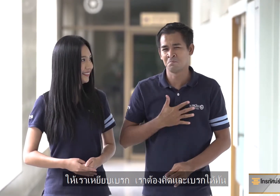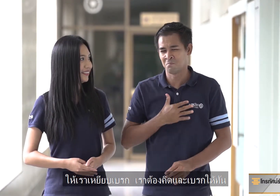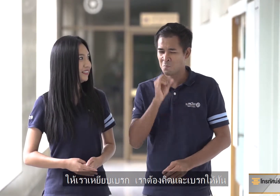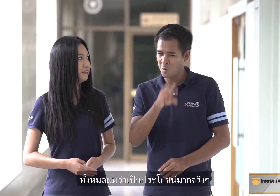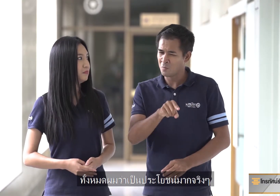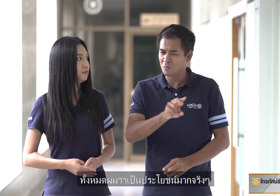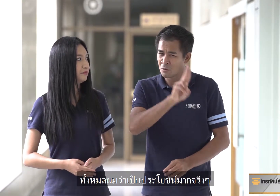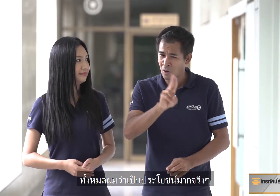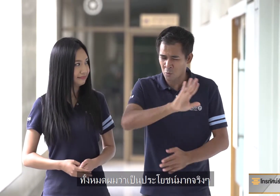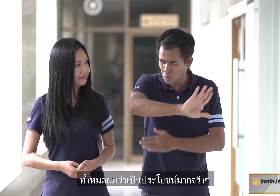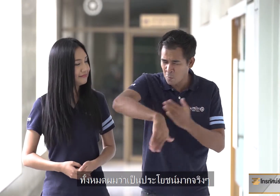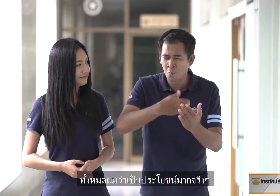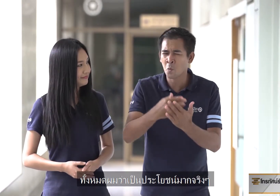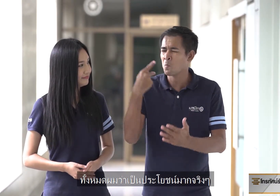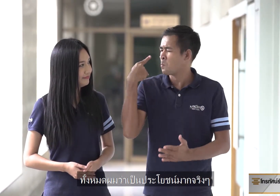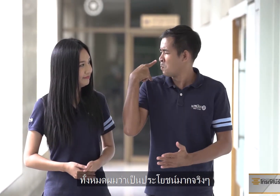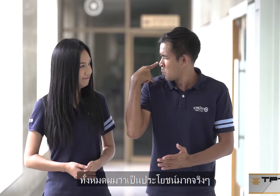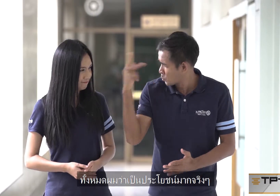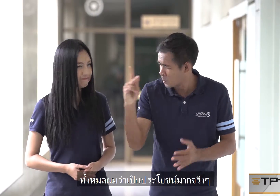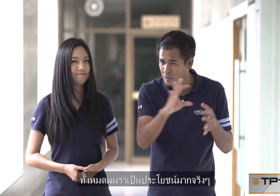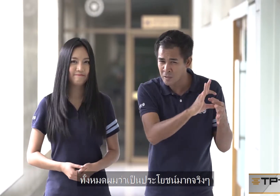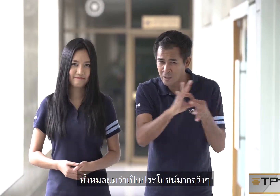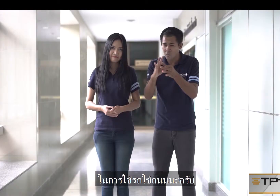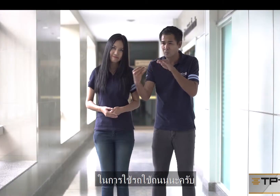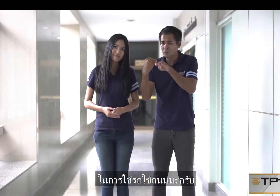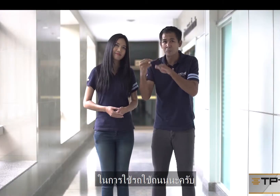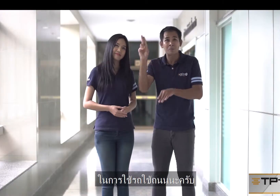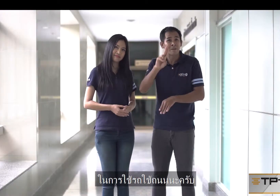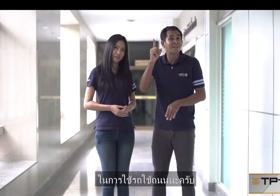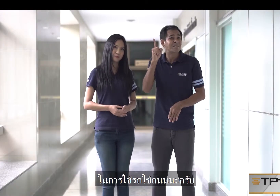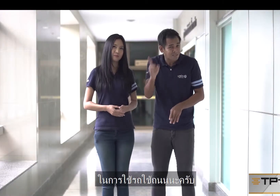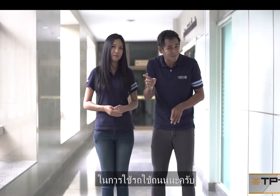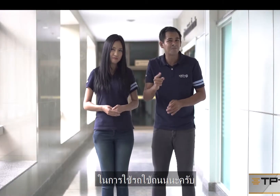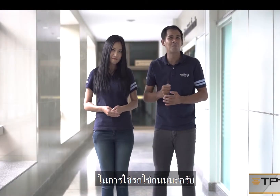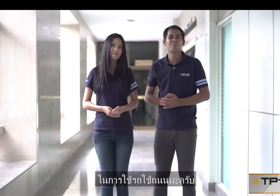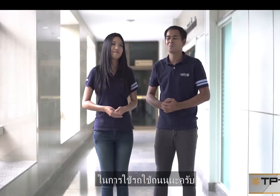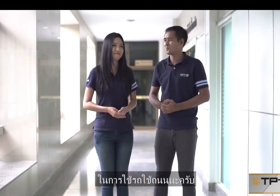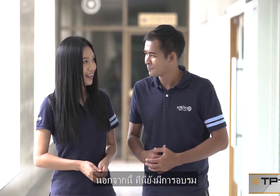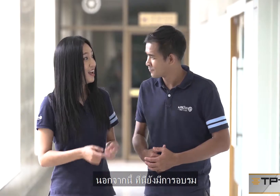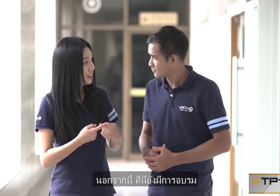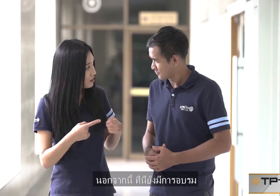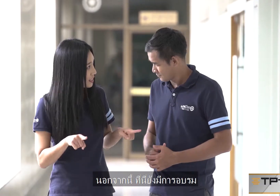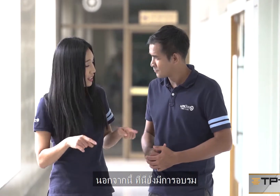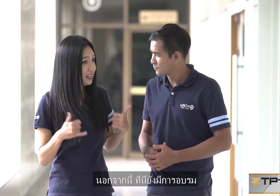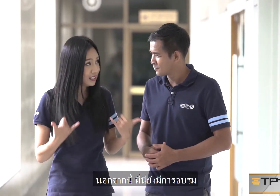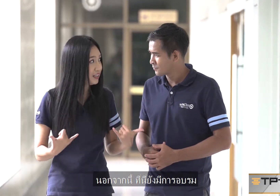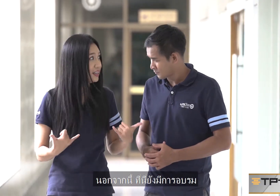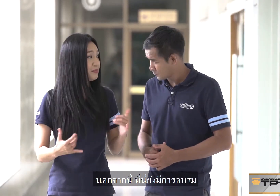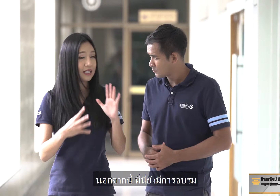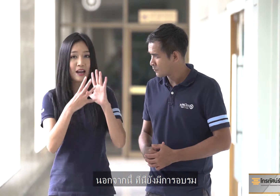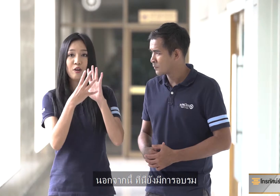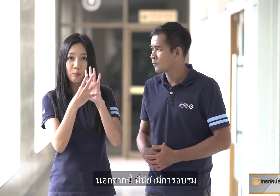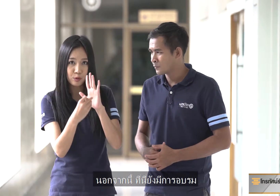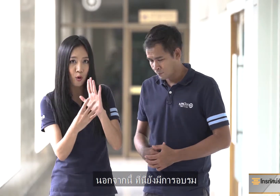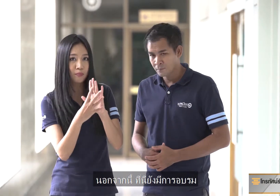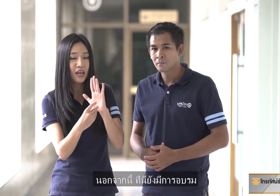ให้ทันทั้งหมดผมว่าเป็นประโยชน์มากจริงๆในการใช้รถใช้ถนนนะครับ นอกจากนี้ที่นี่ยัง